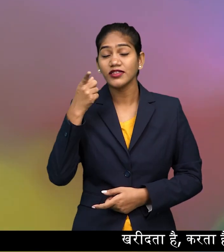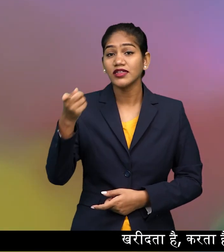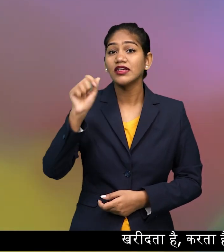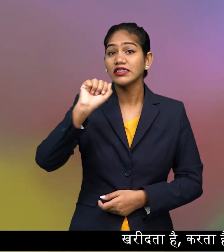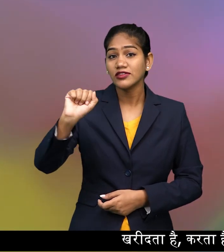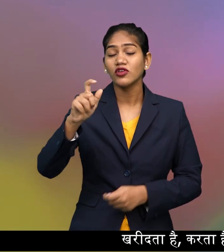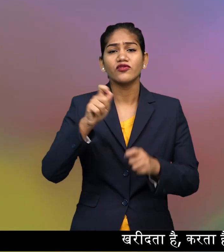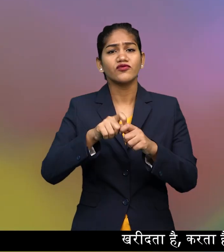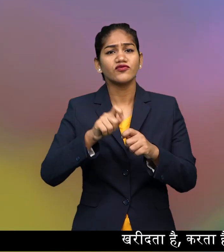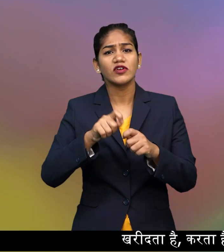है।